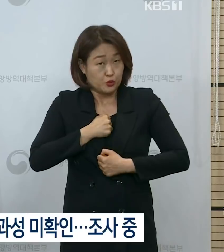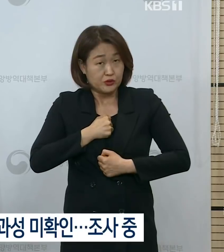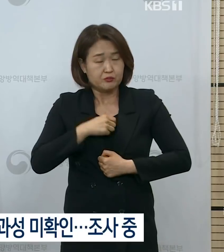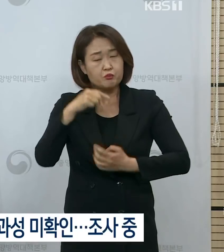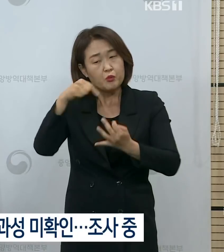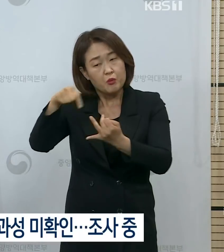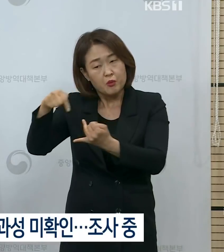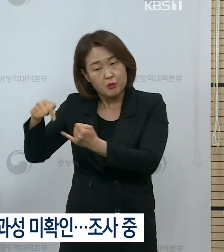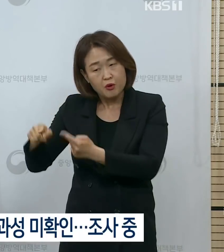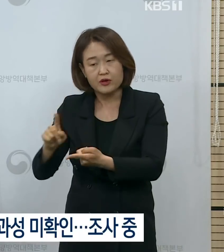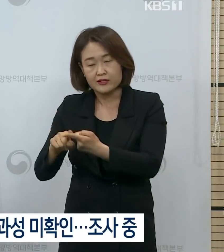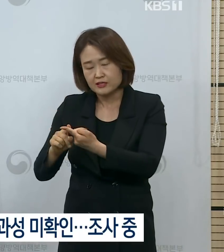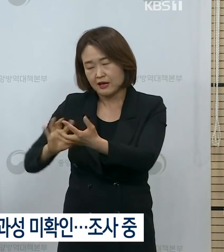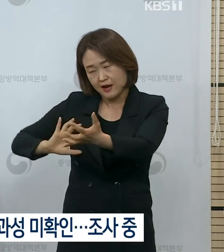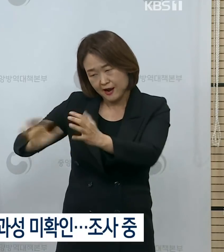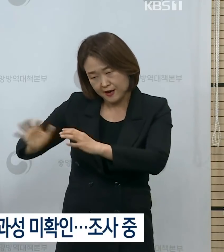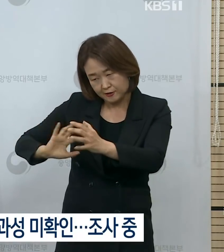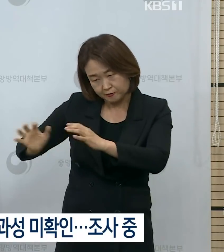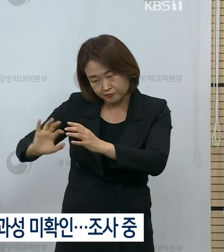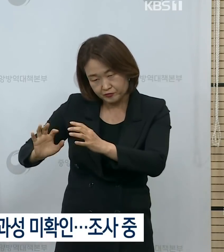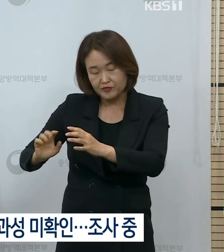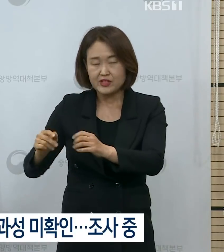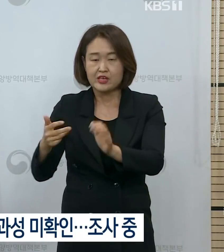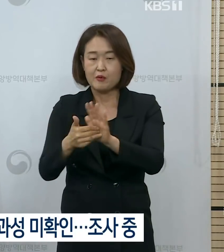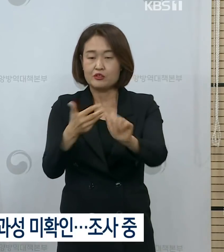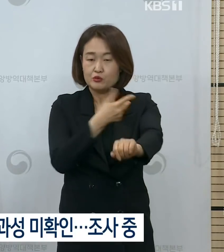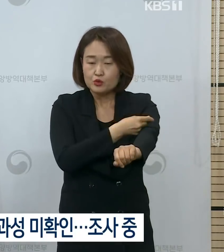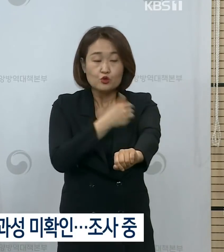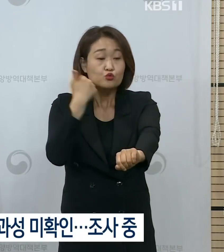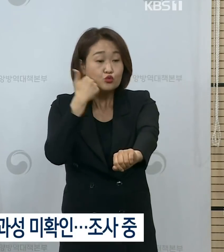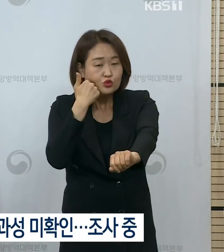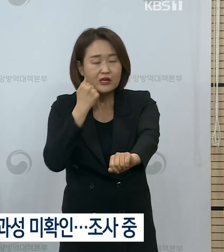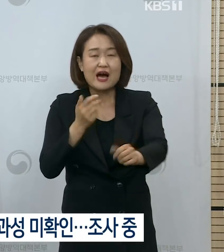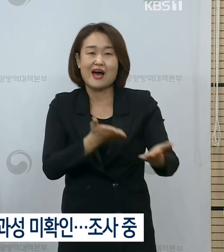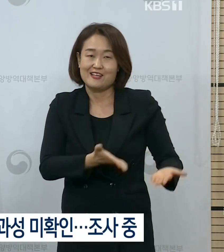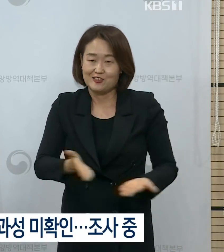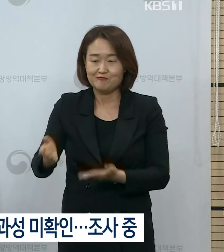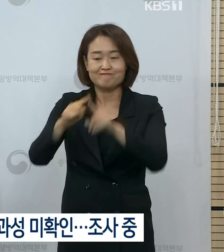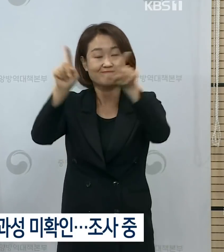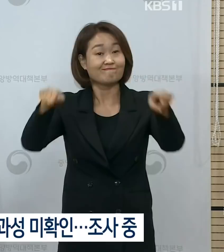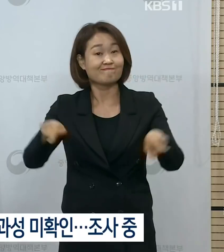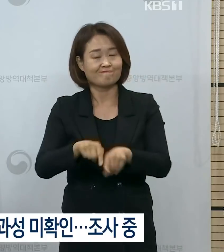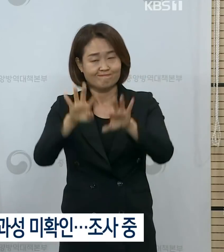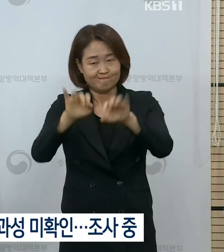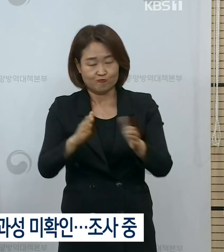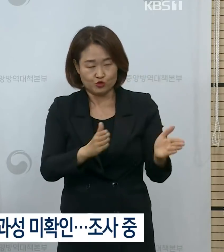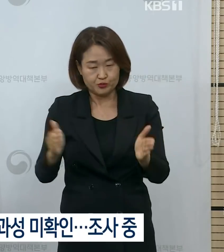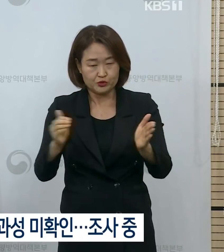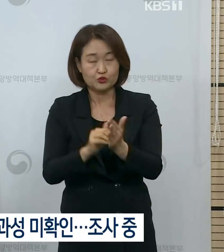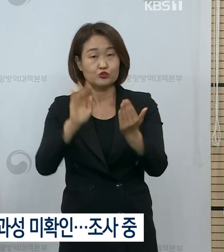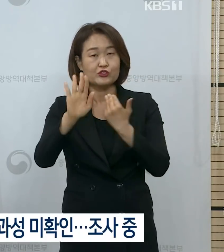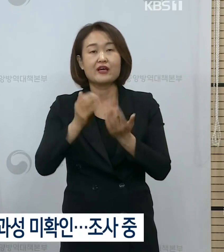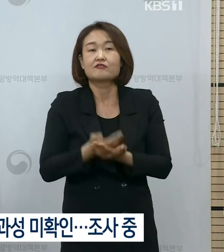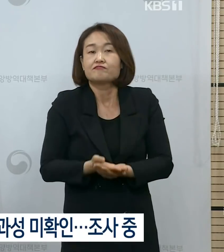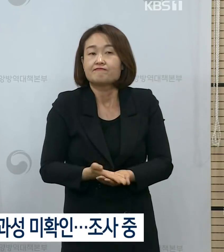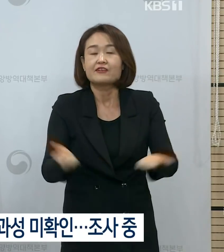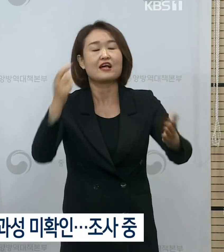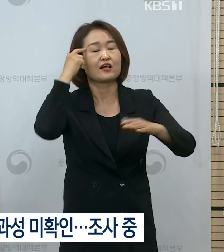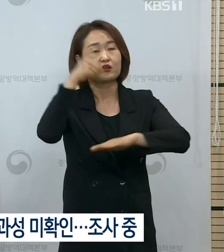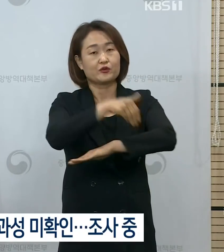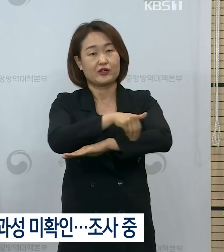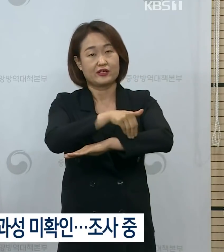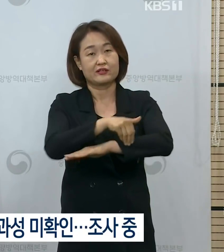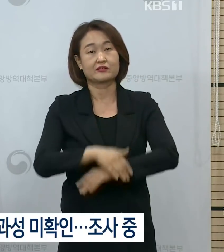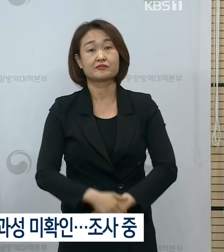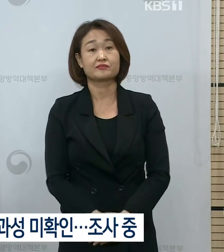전문 학회 전문가들과 함께 예방접종 대상자를 위한 안내문을 마련하여 배포할 계획입니다.